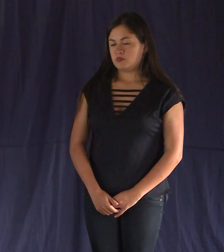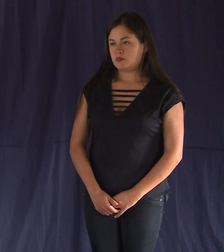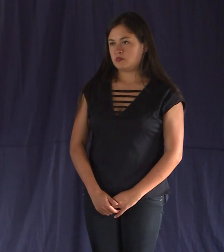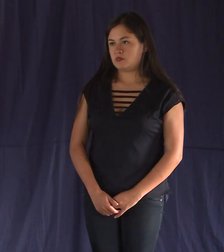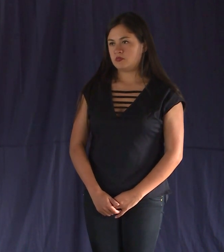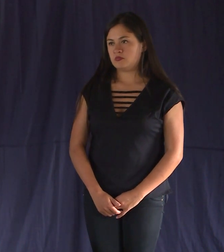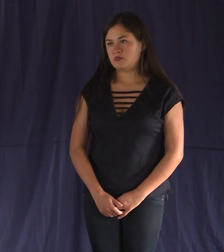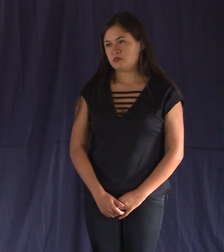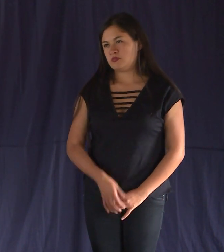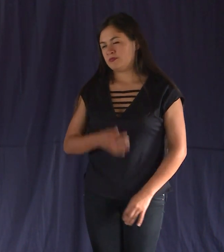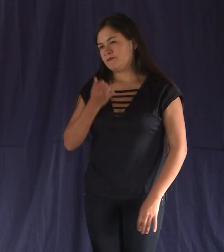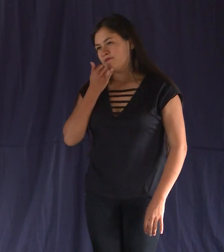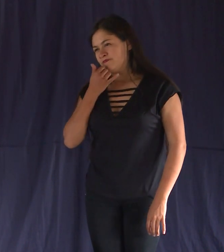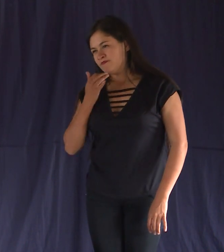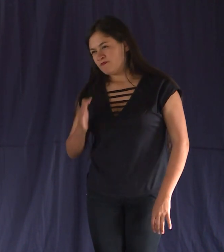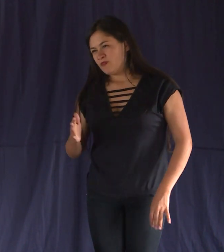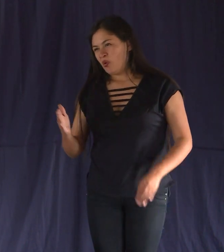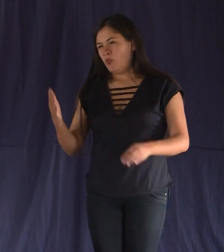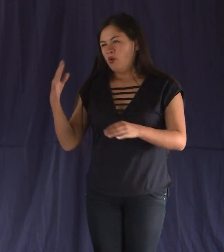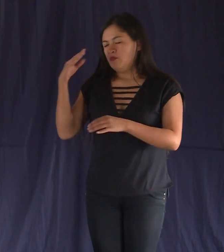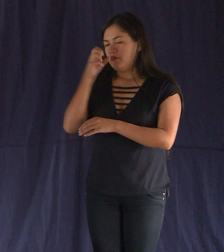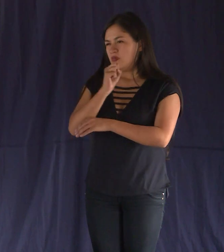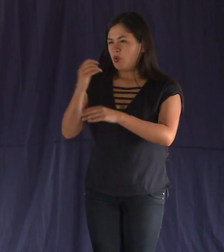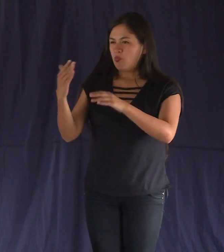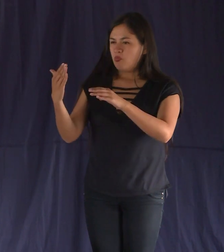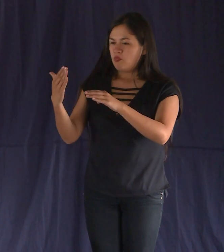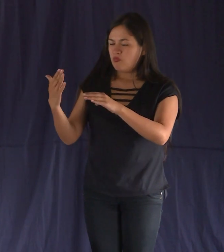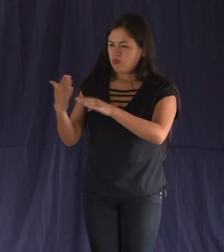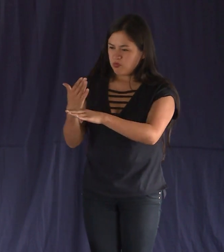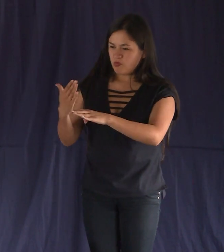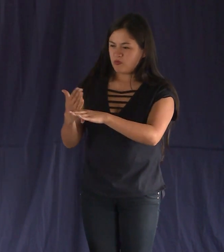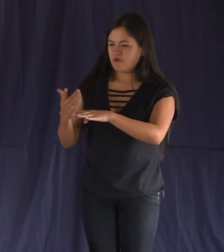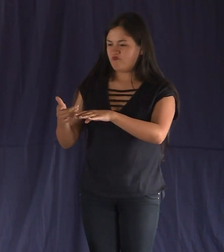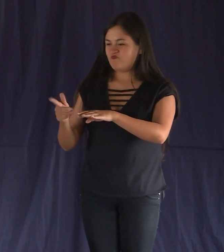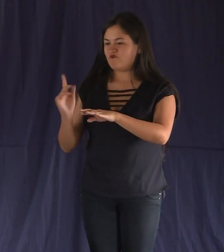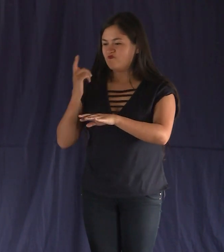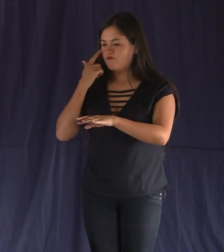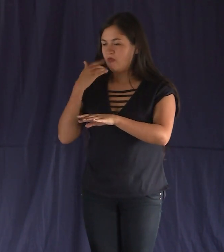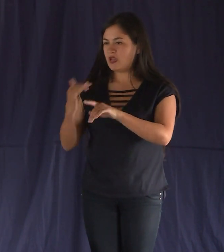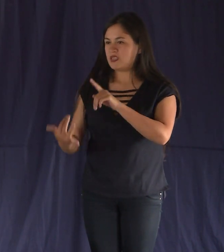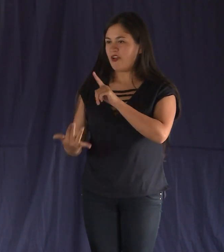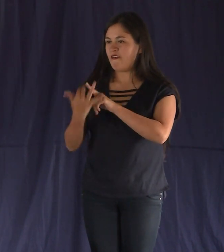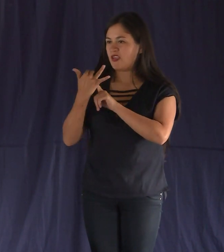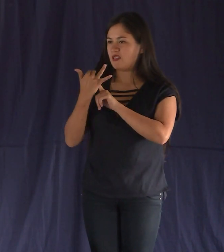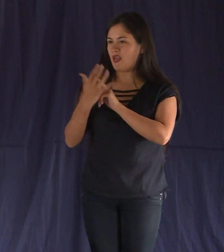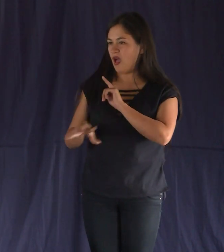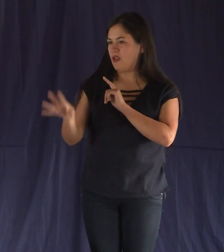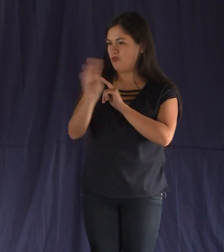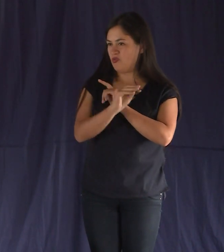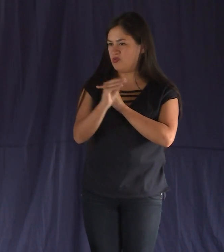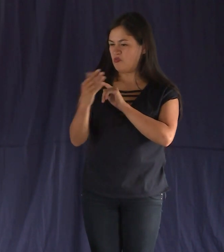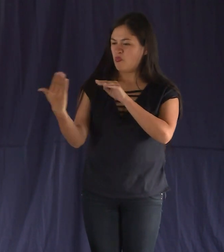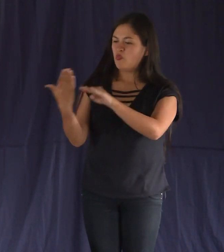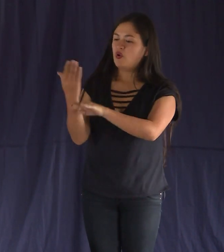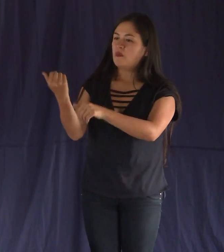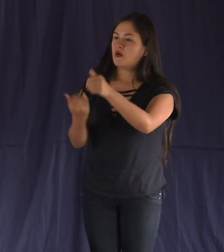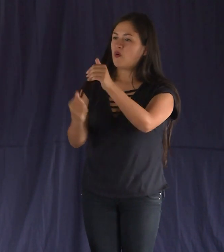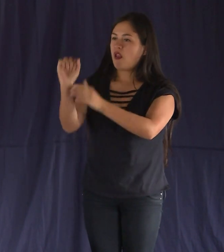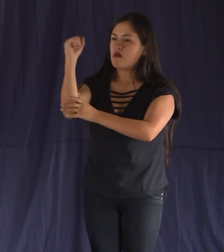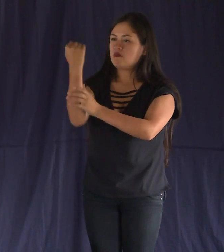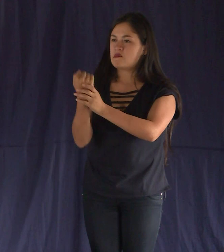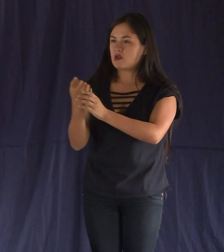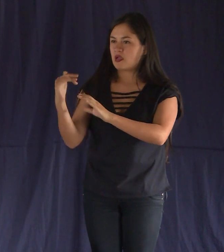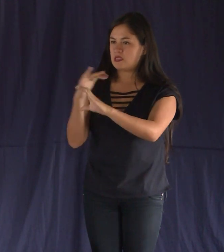un problema que nos afecta a todos, y es el problema de la existencia de una crisis ambiental. Una